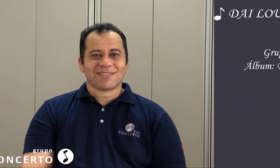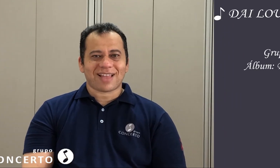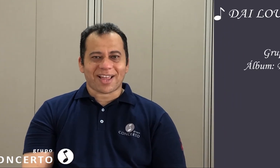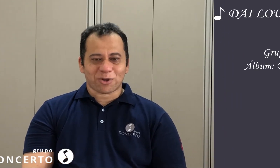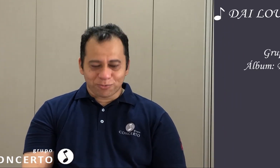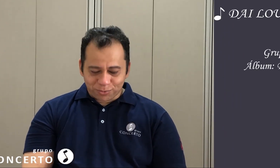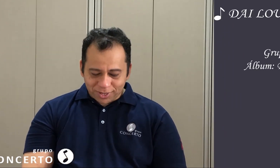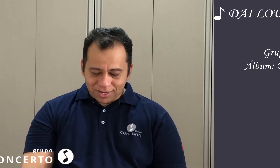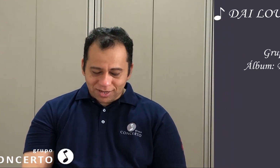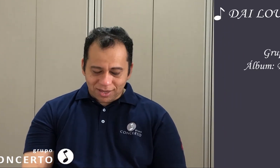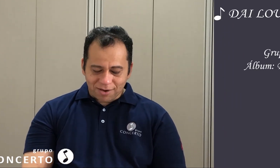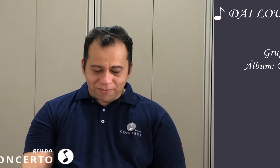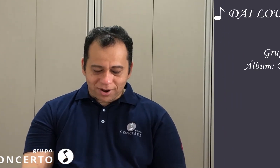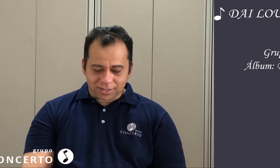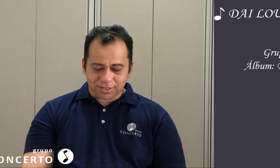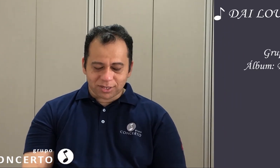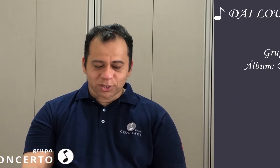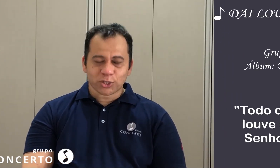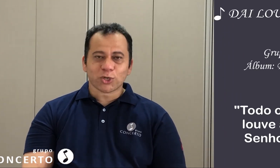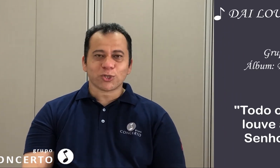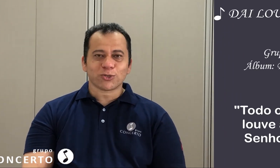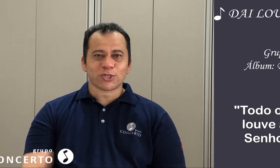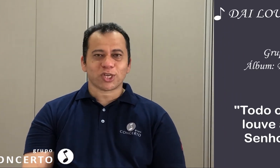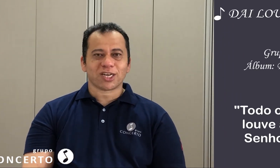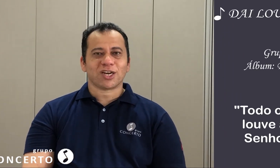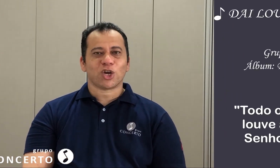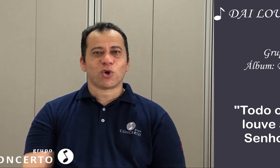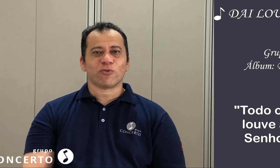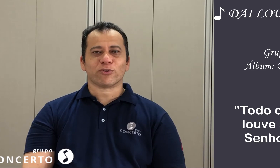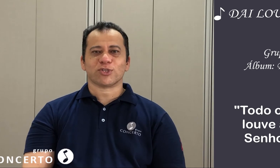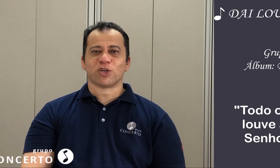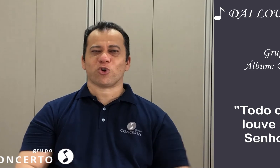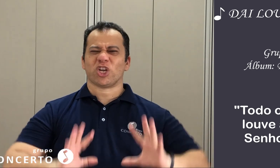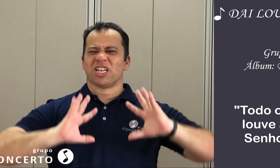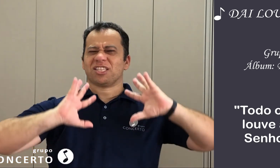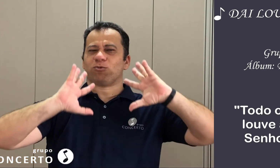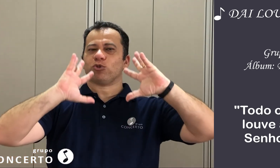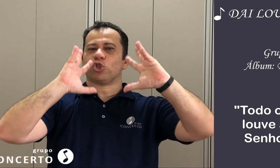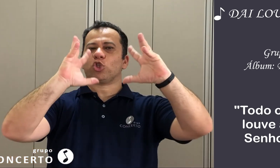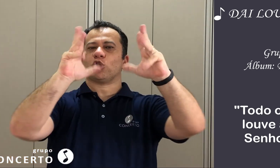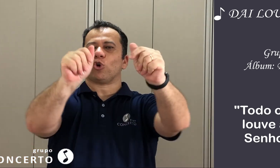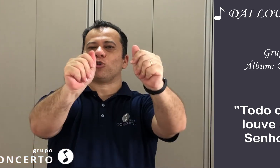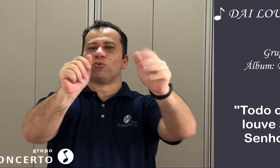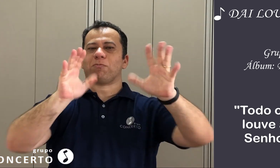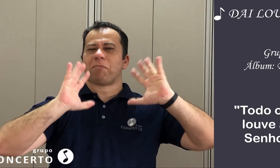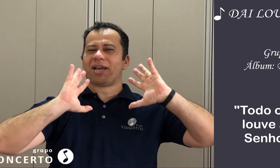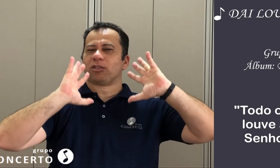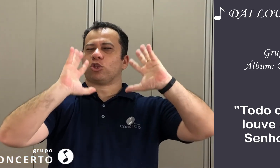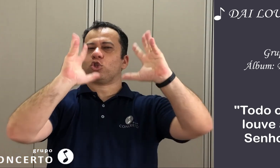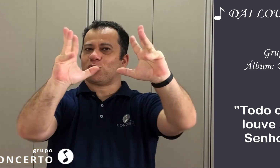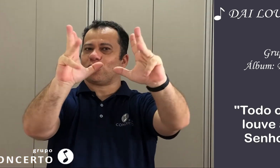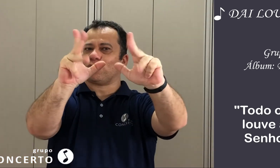Dai Louvor e a frase Todo ser louve ao Senhor. Então, todo, pega todo